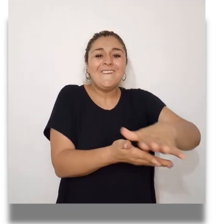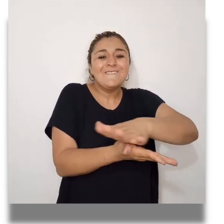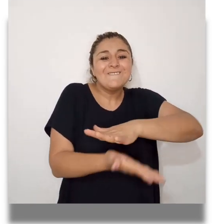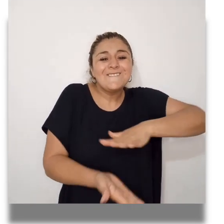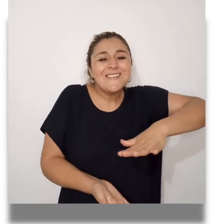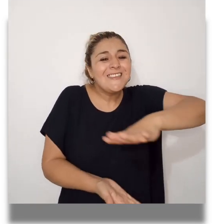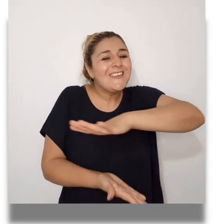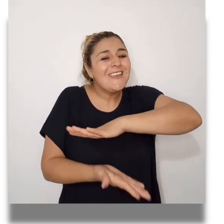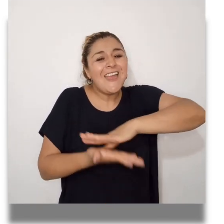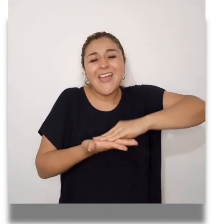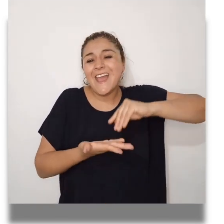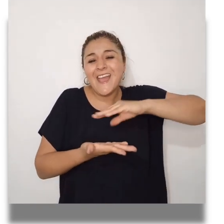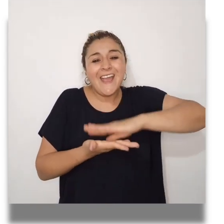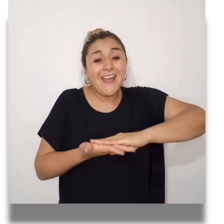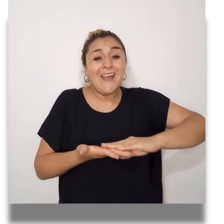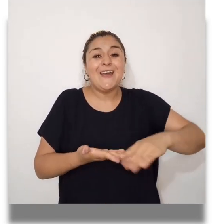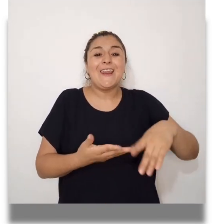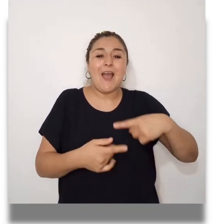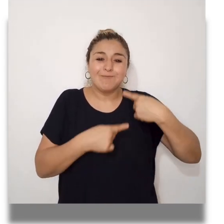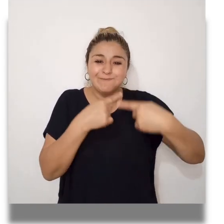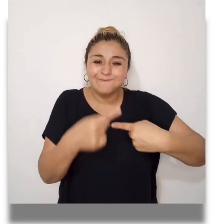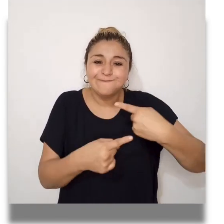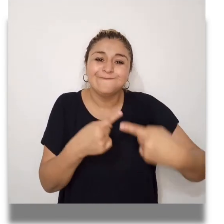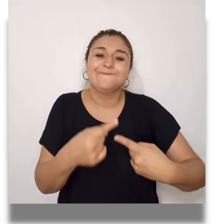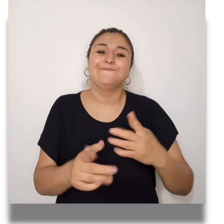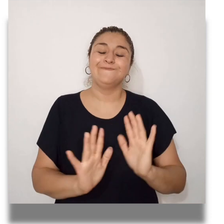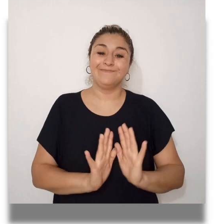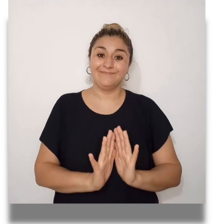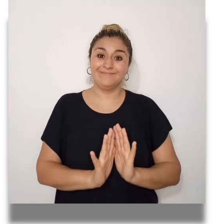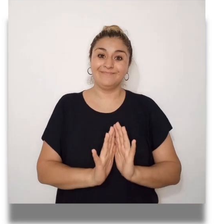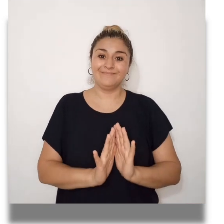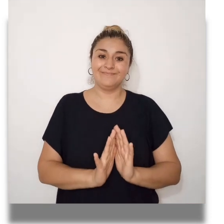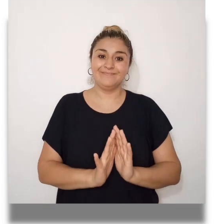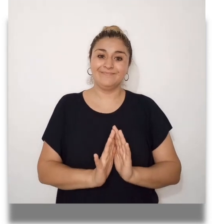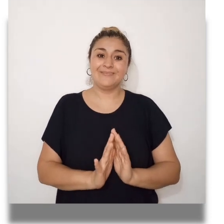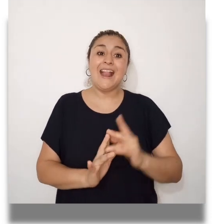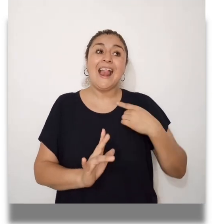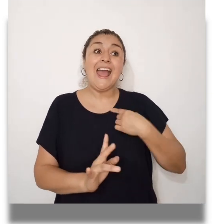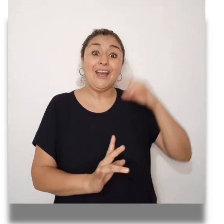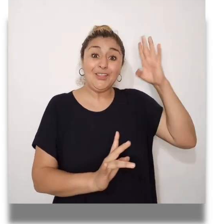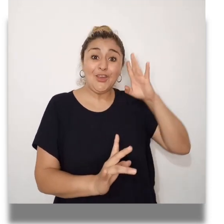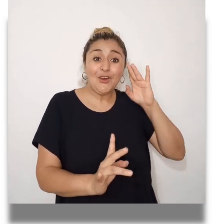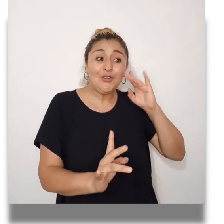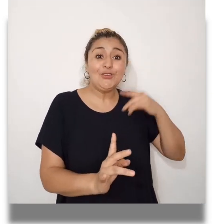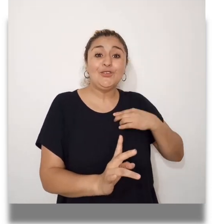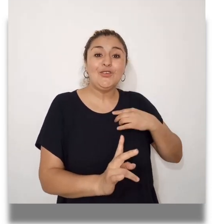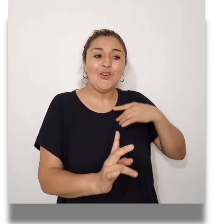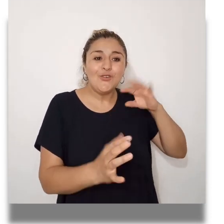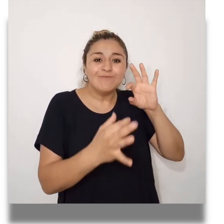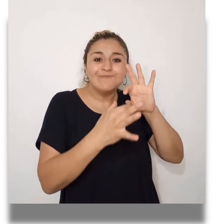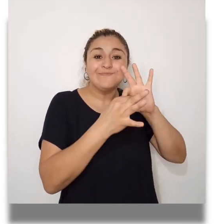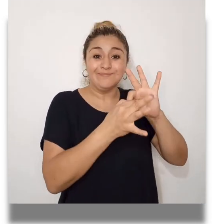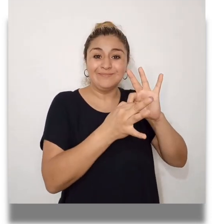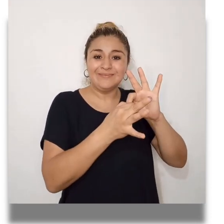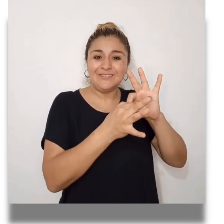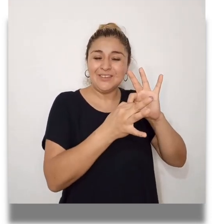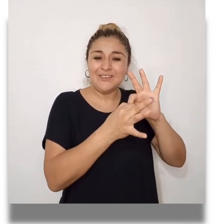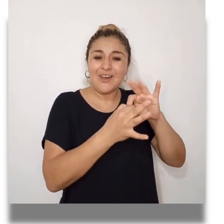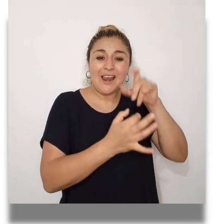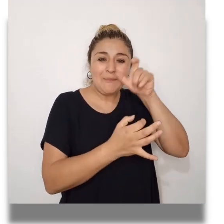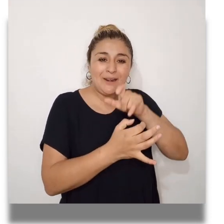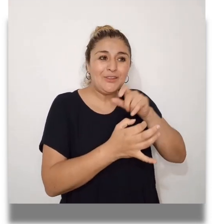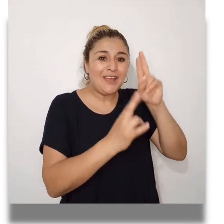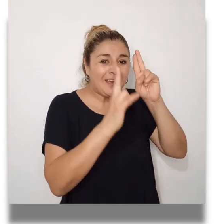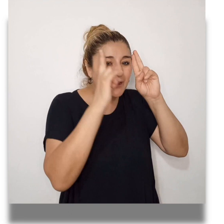La comunión íntima de Jehová es con los que le temen, y a ellos hará